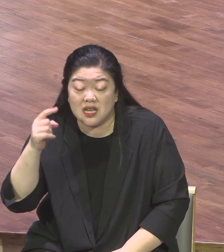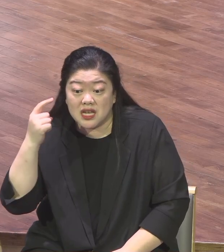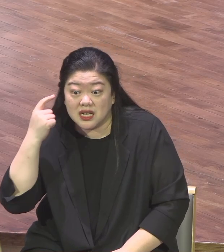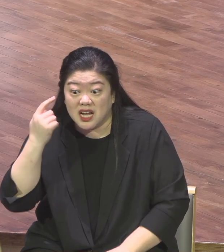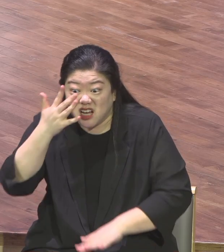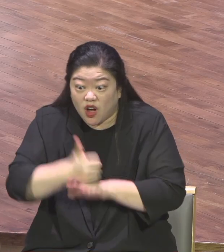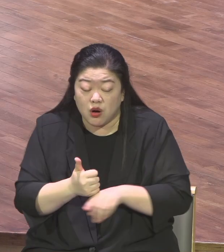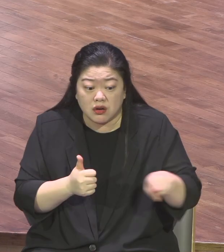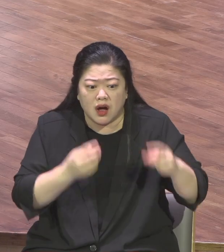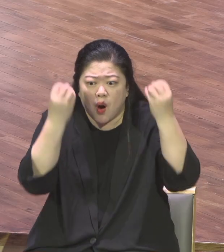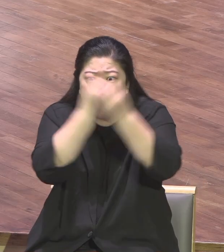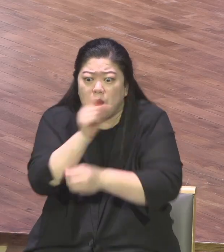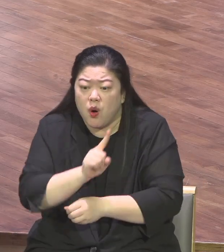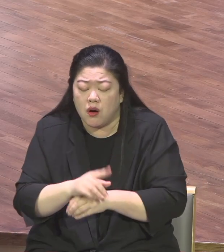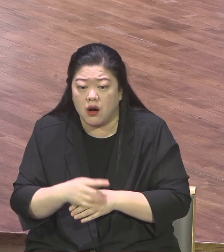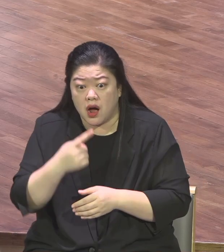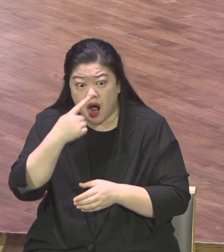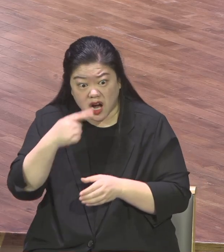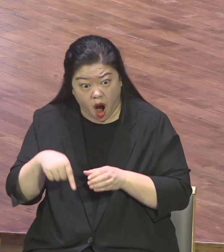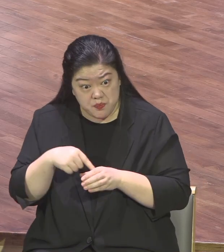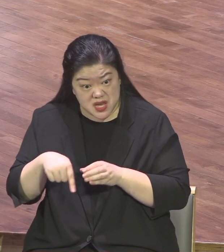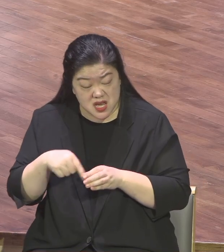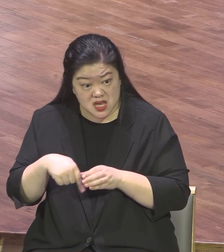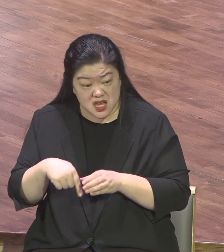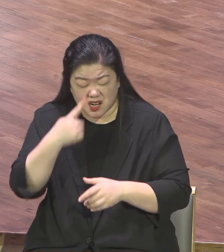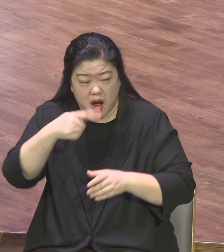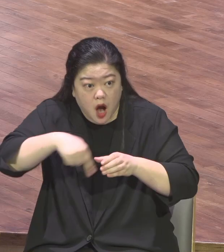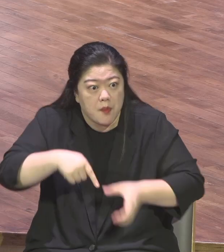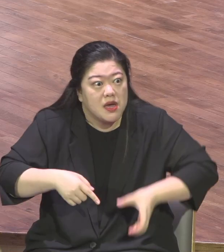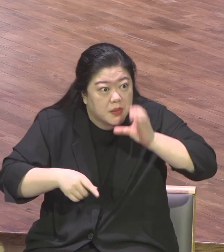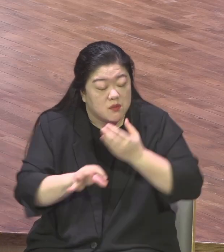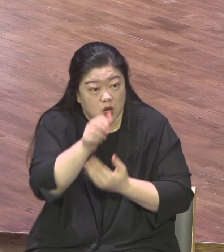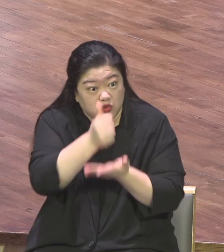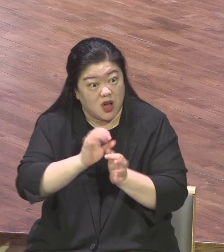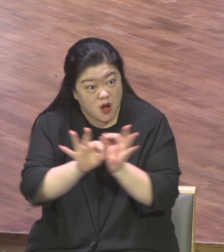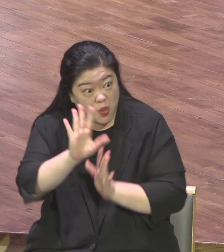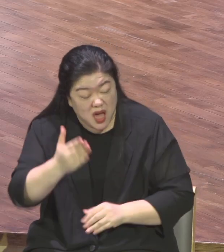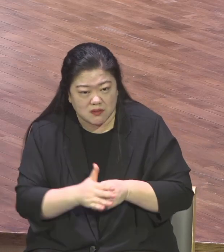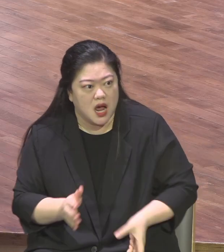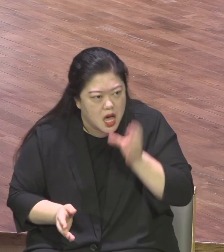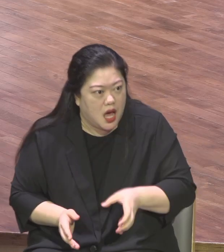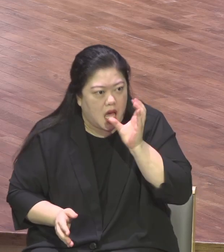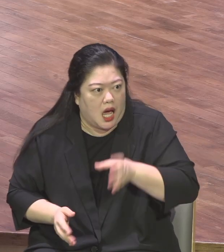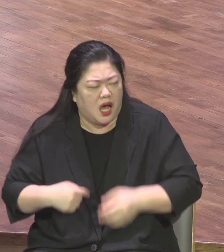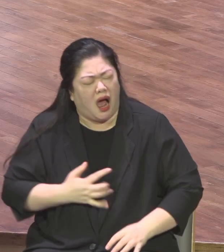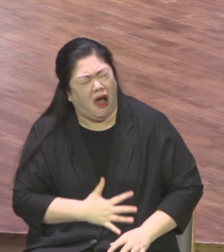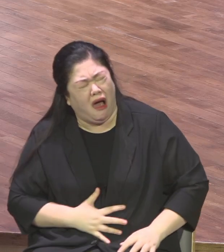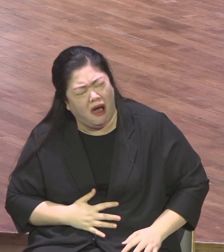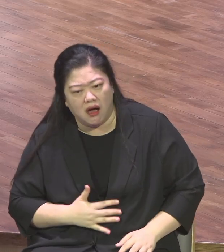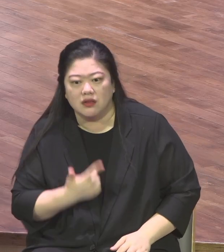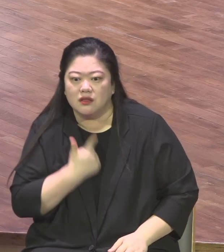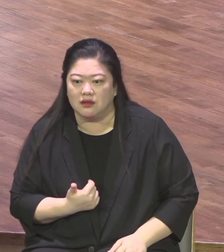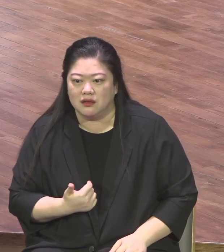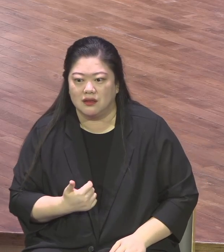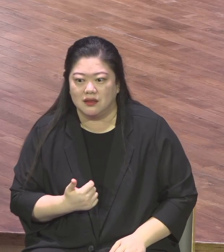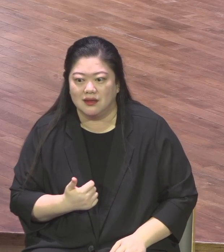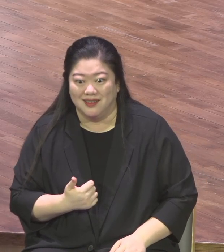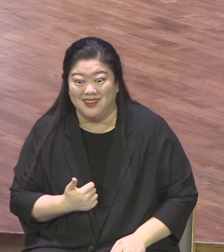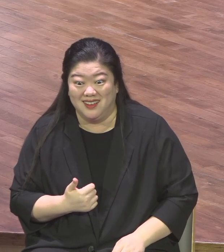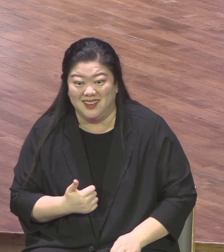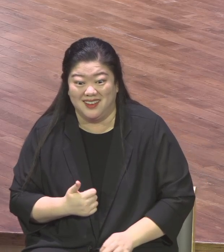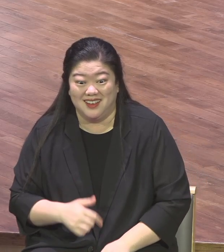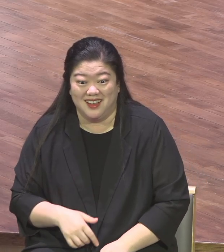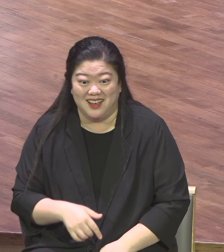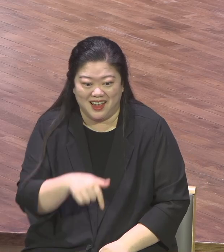그 피 마시면 뭐 속죄함 되는 줄 알고 그 피로 하니까 그 피 어쩌는